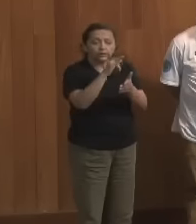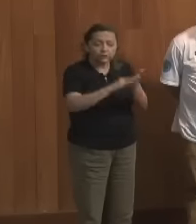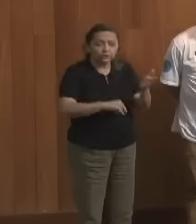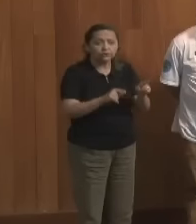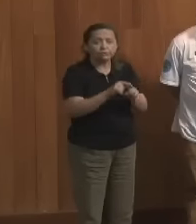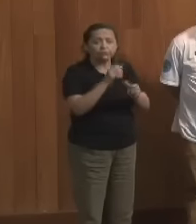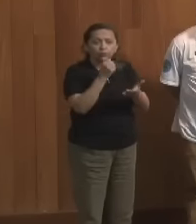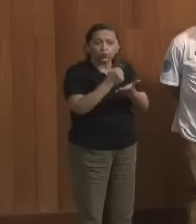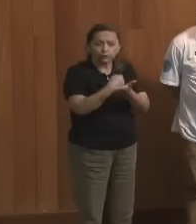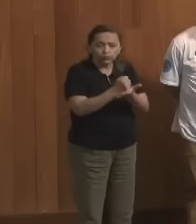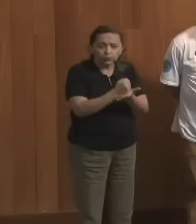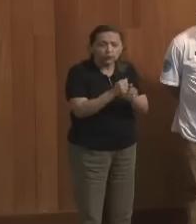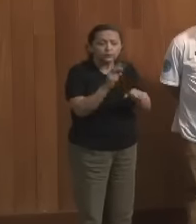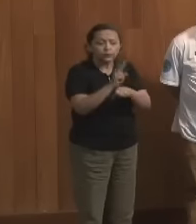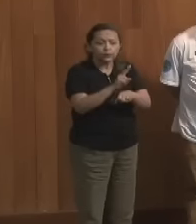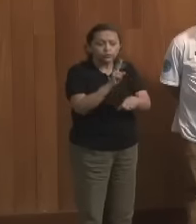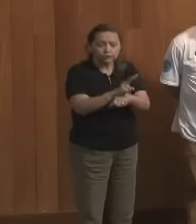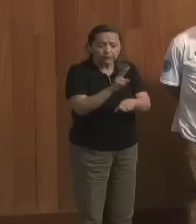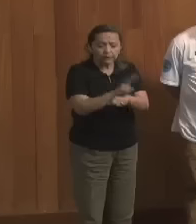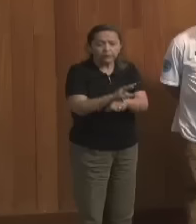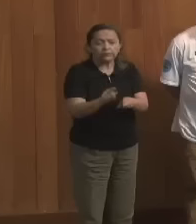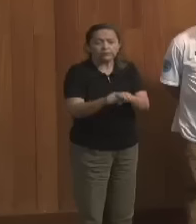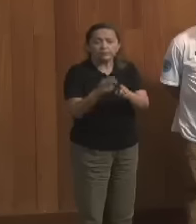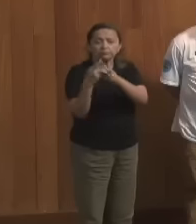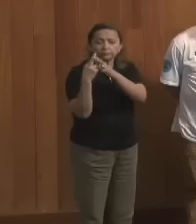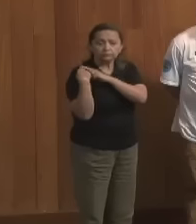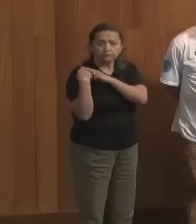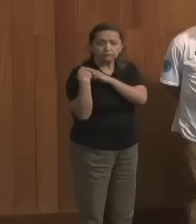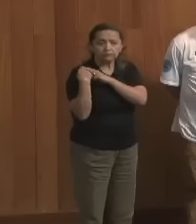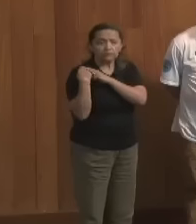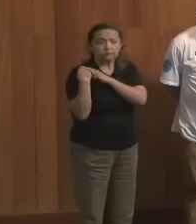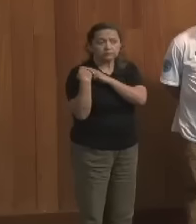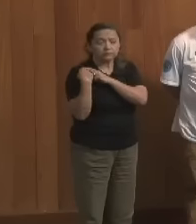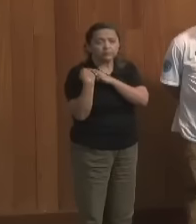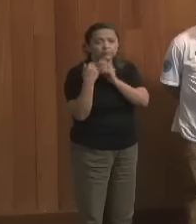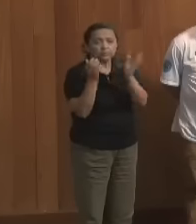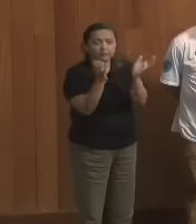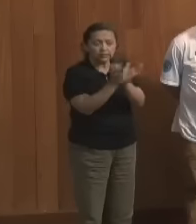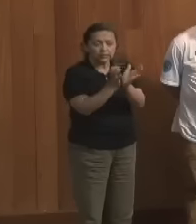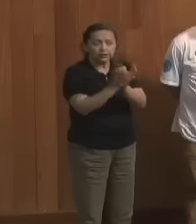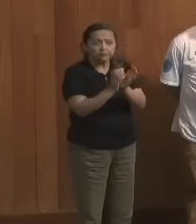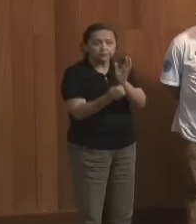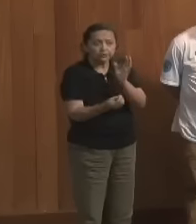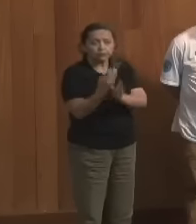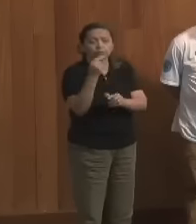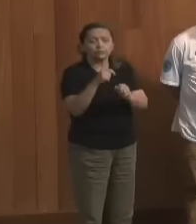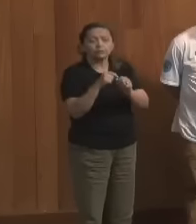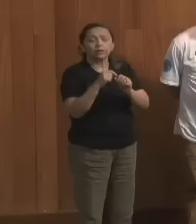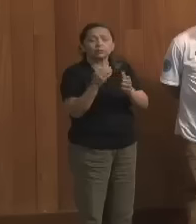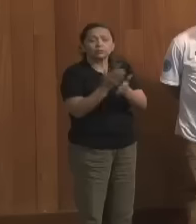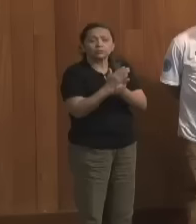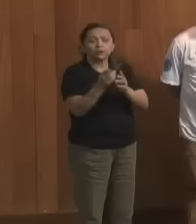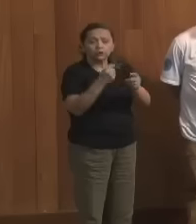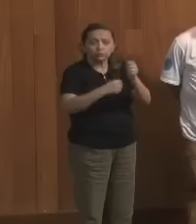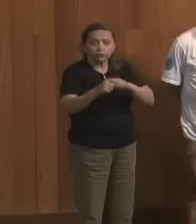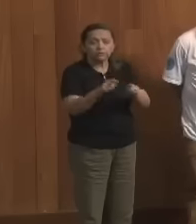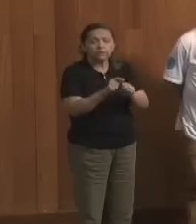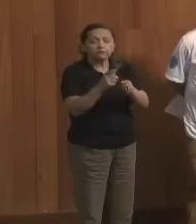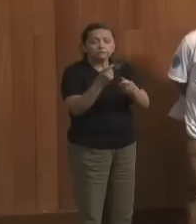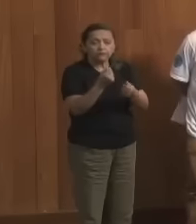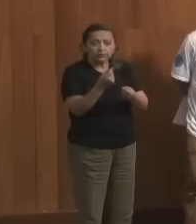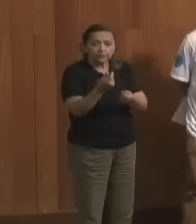controle, monitoramento e responsabilização da cadeia produtiva, medidas econômicas e